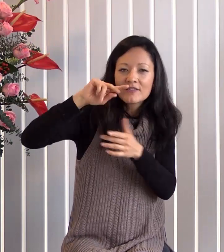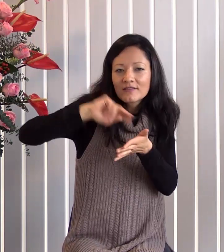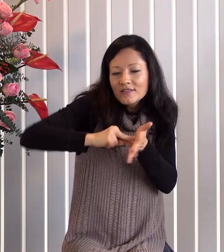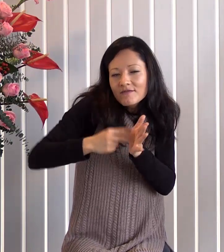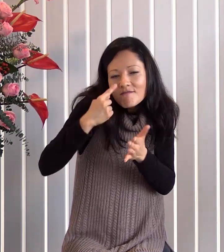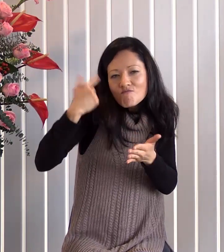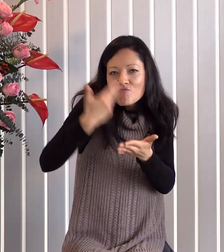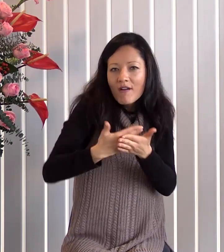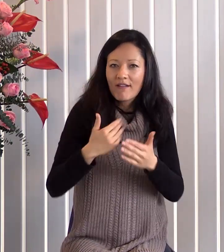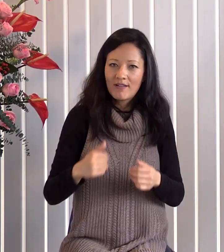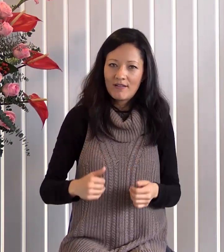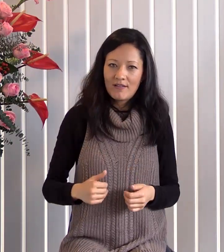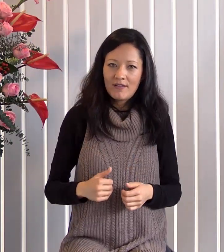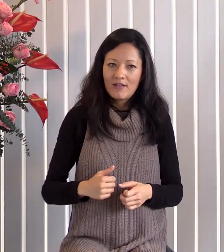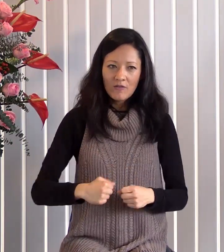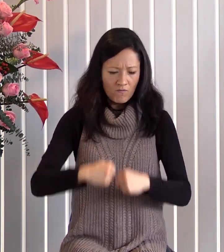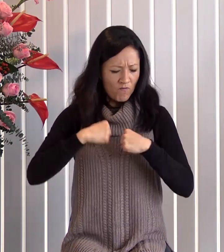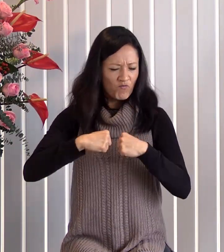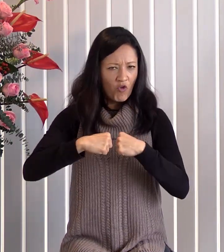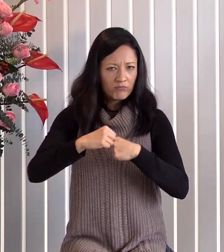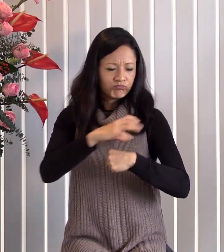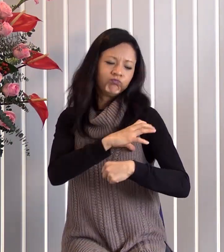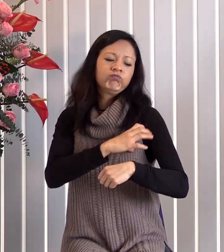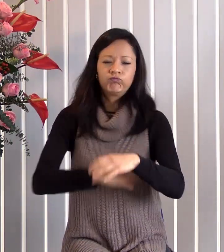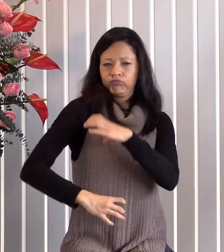para volverse fuerte, para